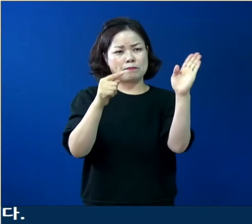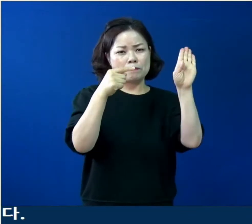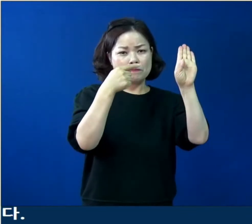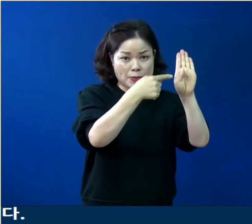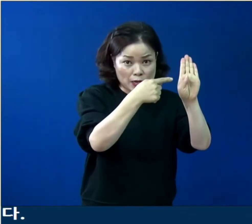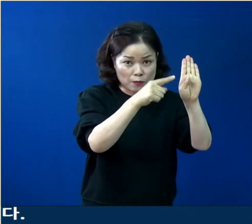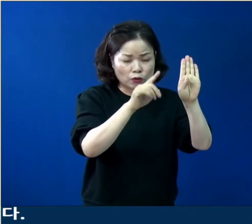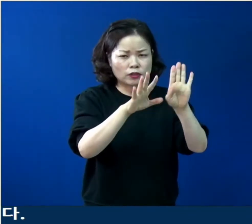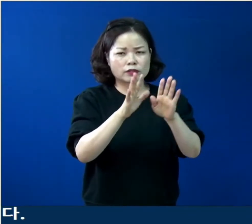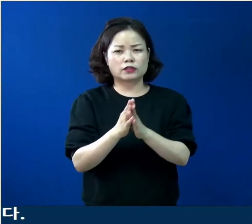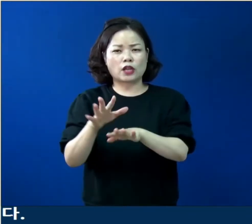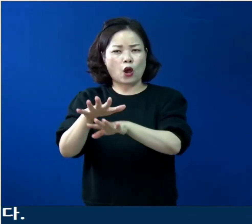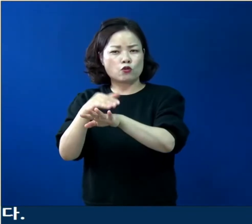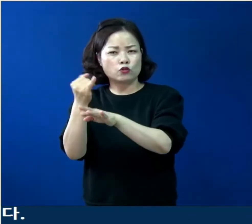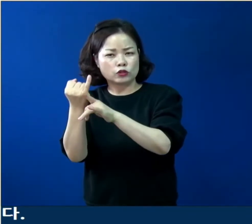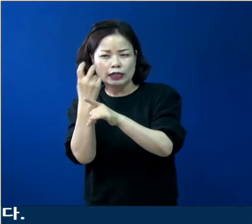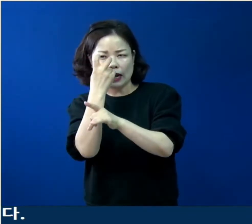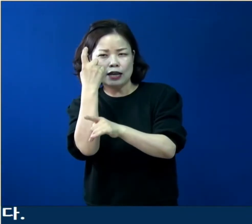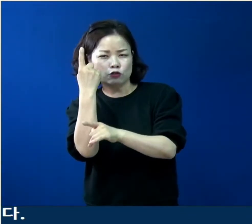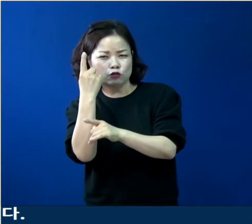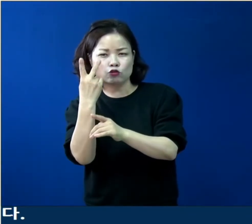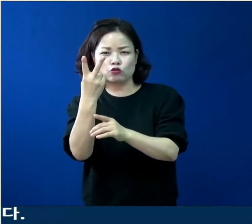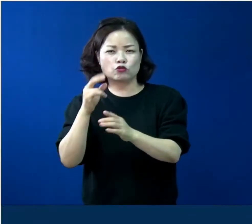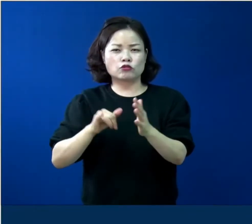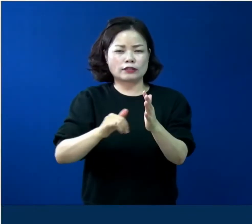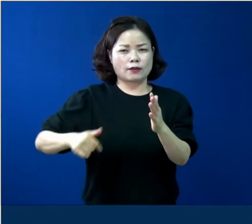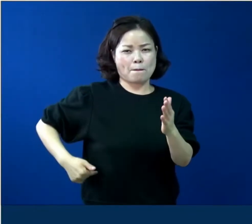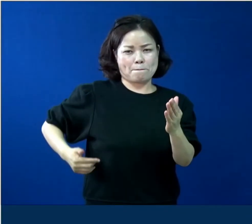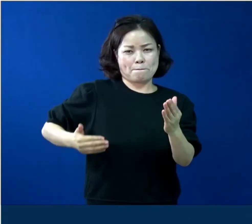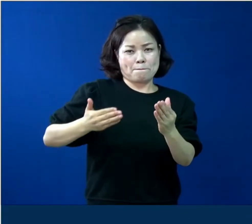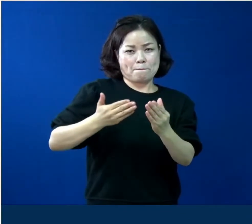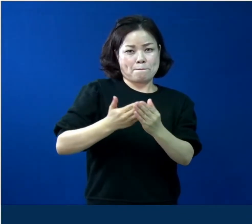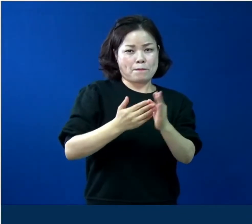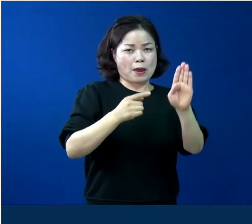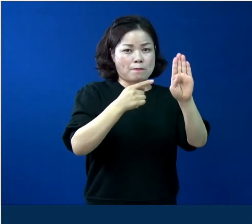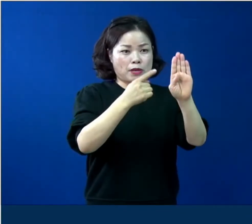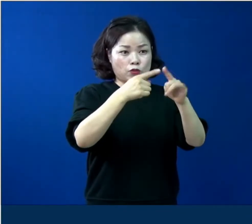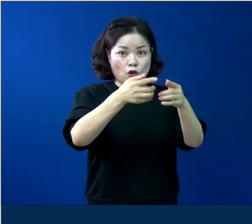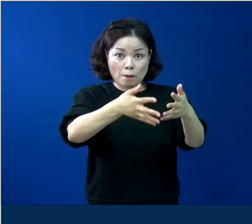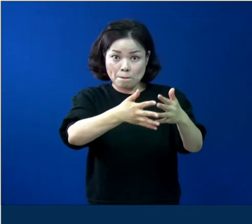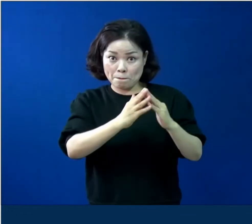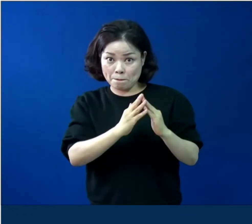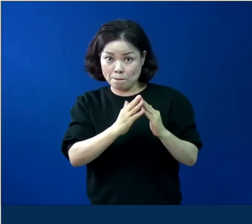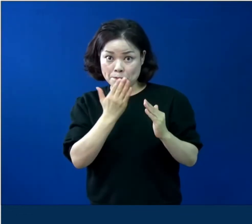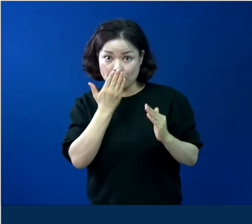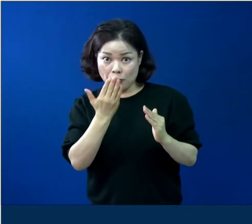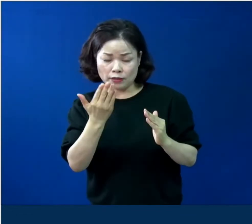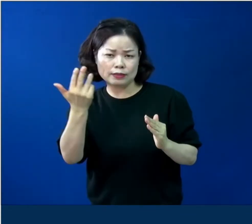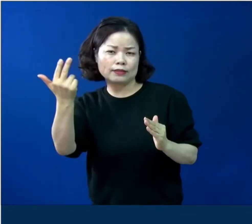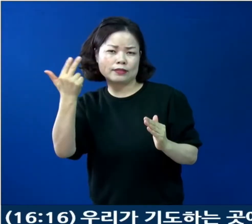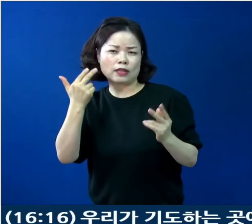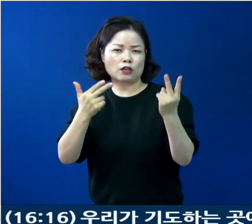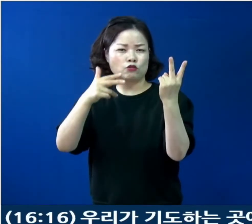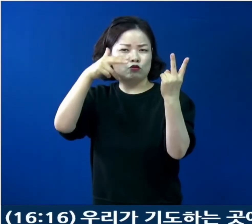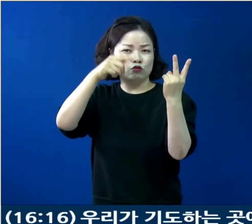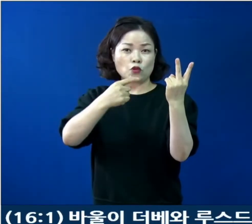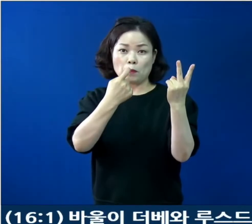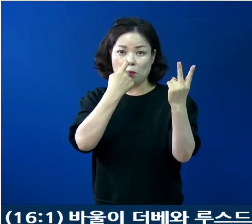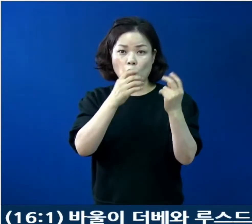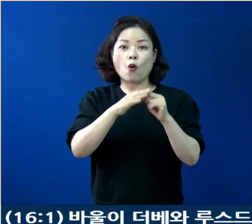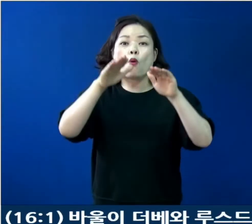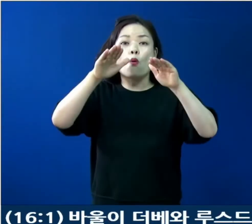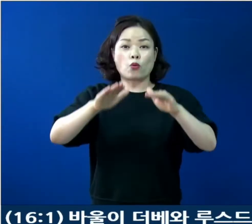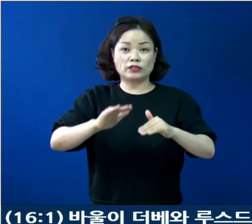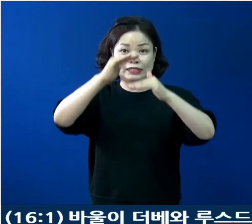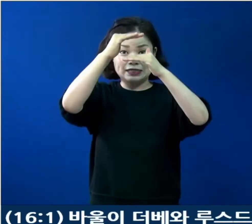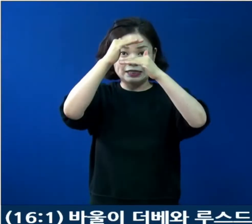루디아 만나고 간수 만나고 두 가정이 다 회심해서 빌립보 교회가 형성되는 장면이 지난 두 주 동안 배웠는데, 자, 오늘